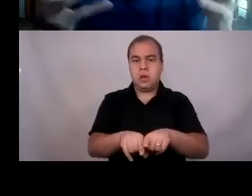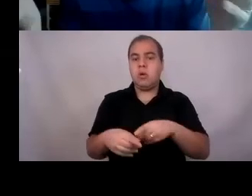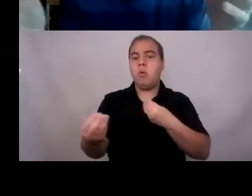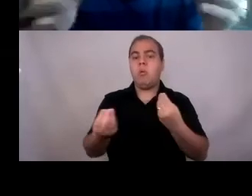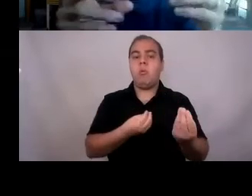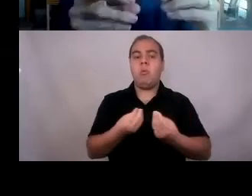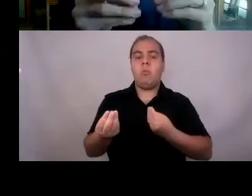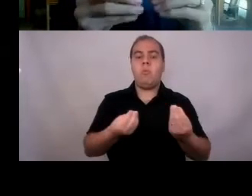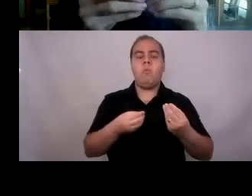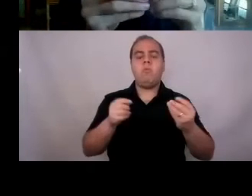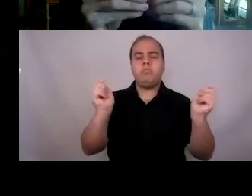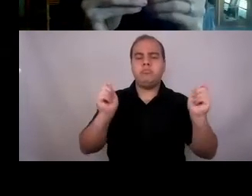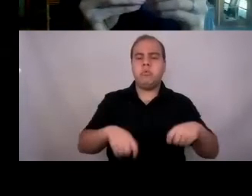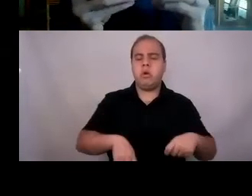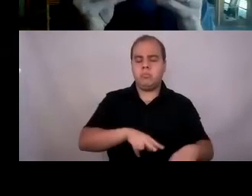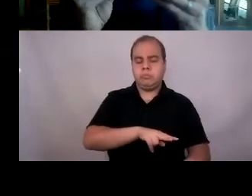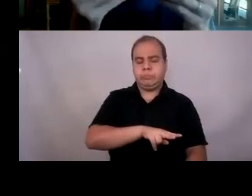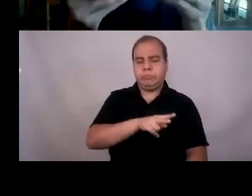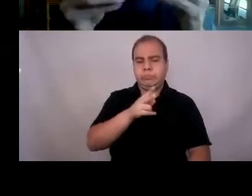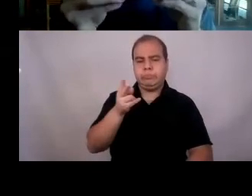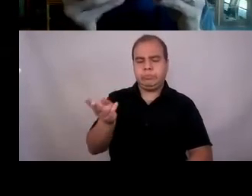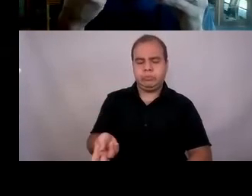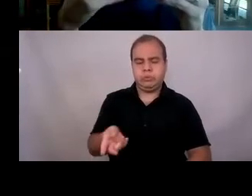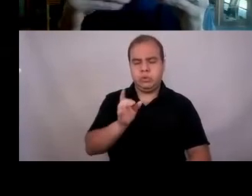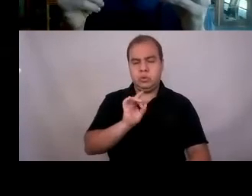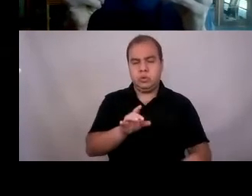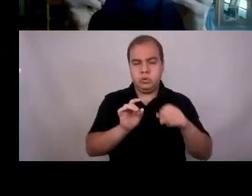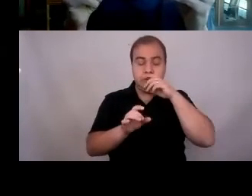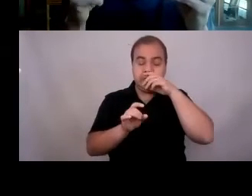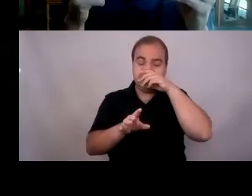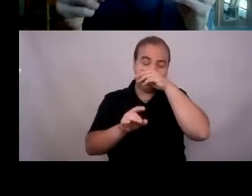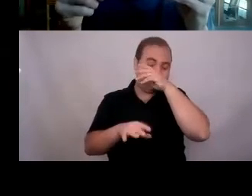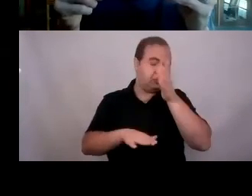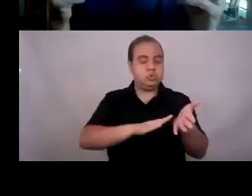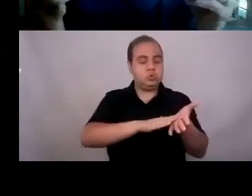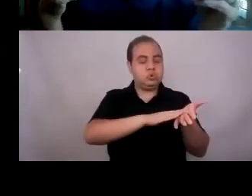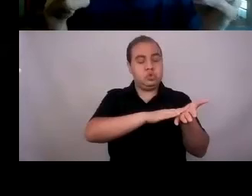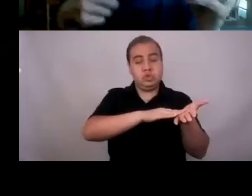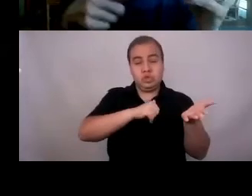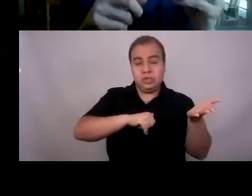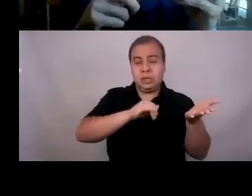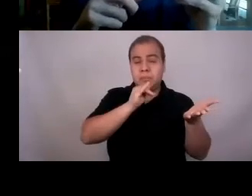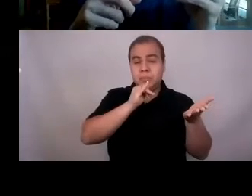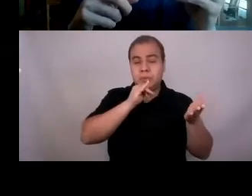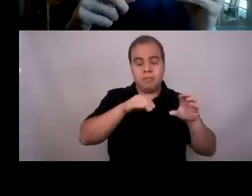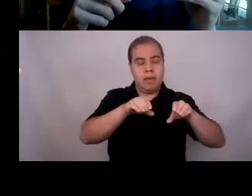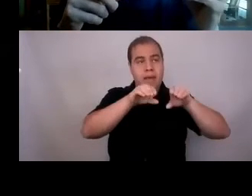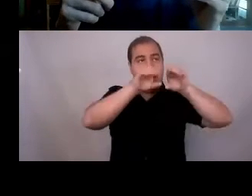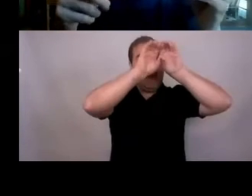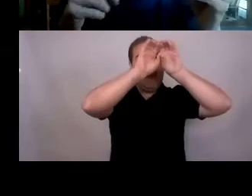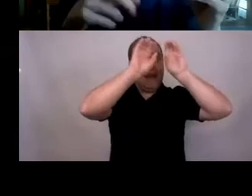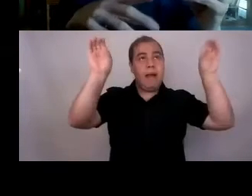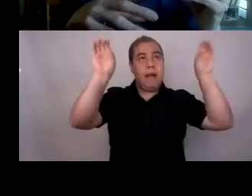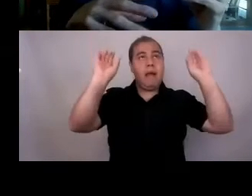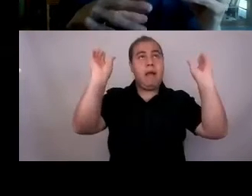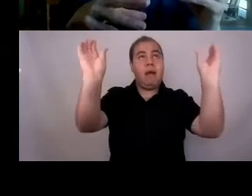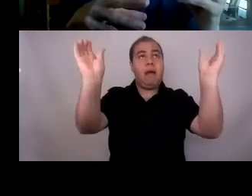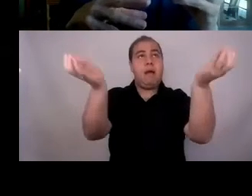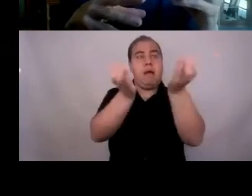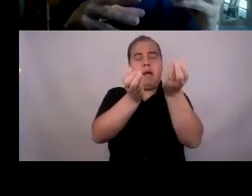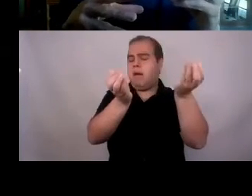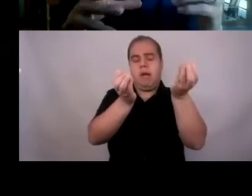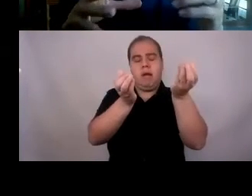foi migrando da simples desconexão, do desligamento das calhas para esses sistemas de drenagem, e